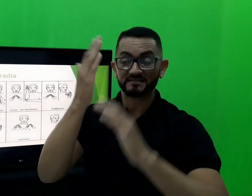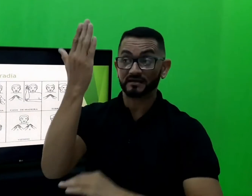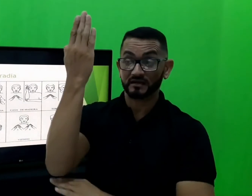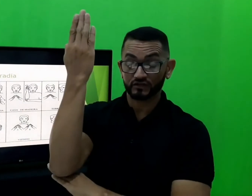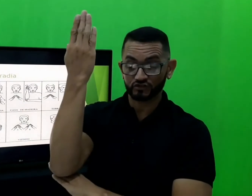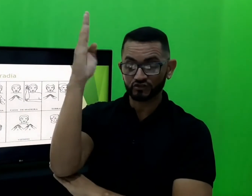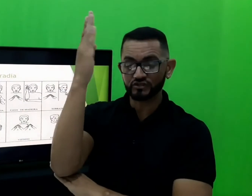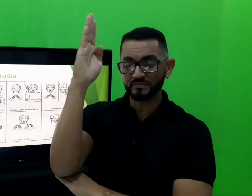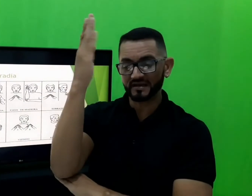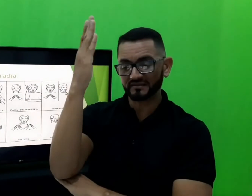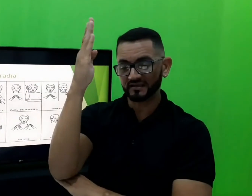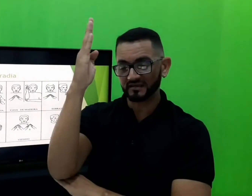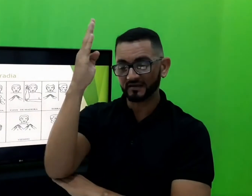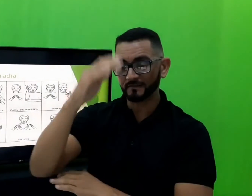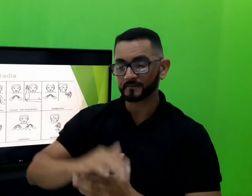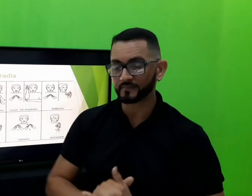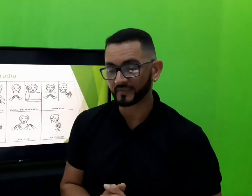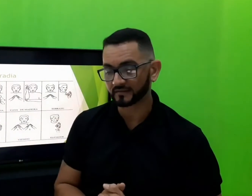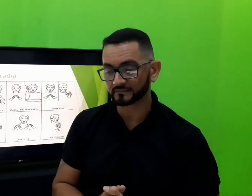casa de madeira,